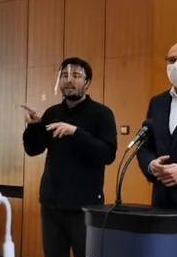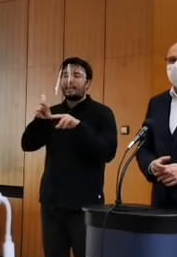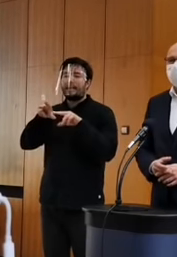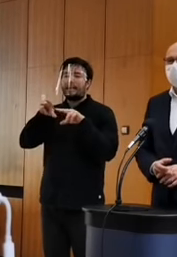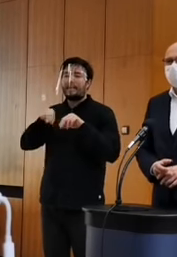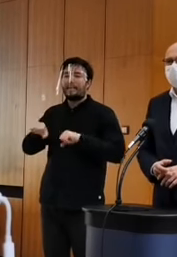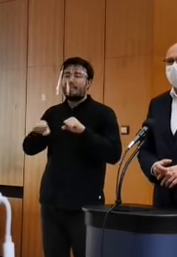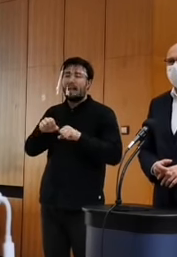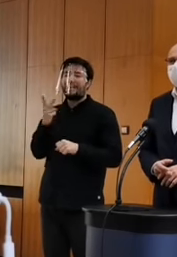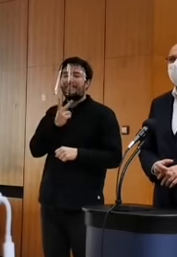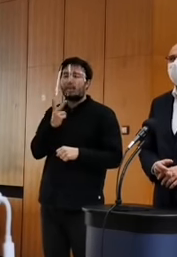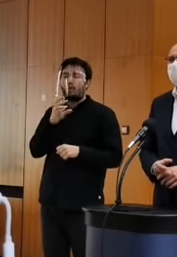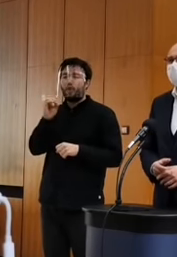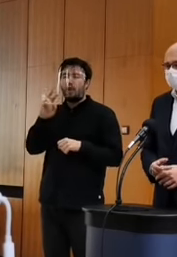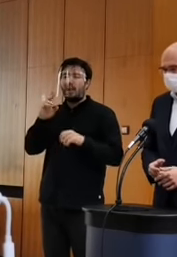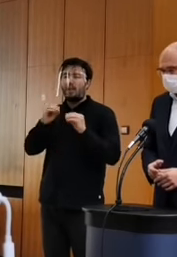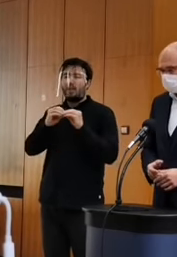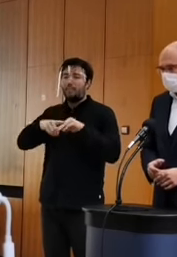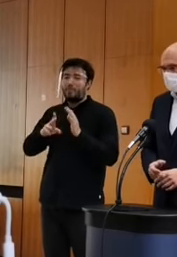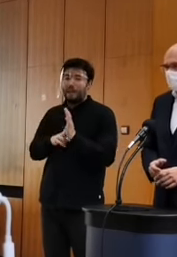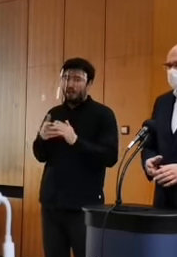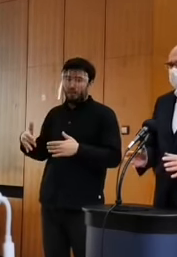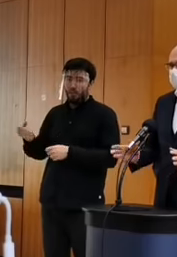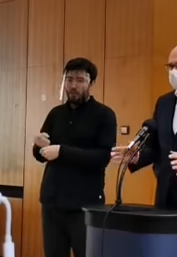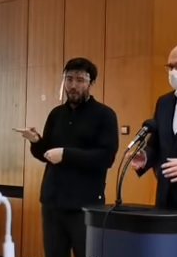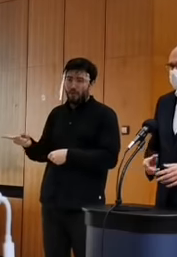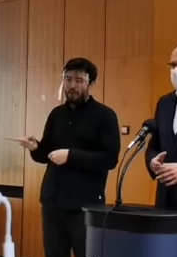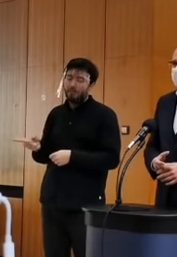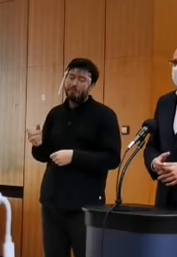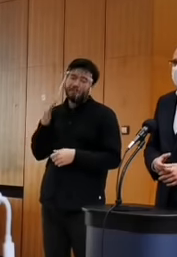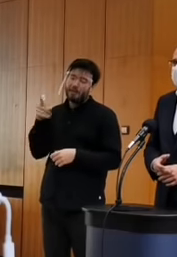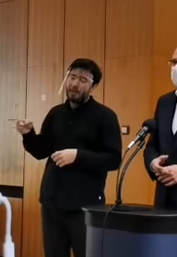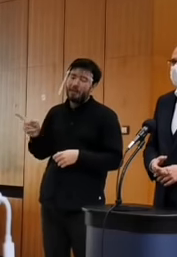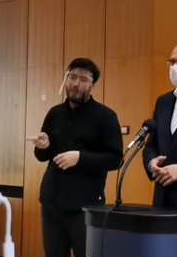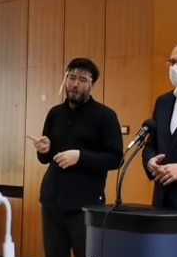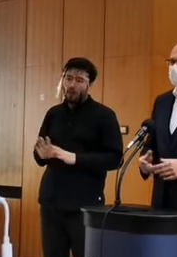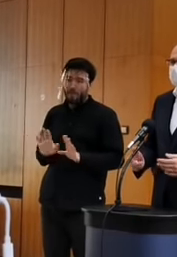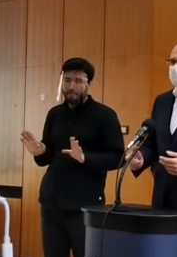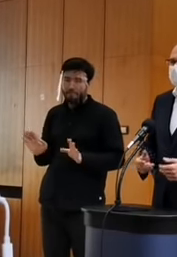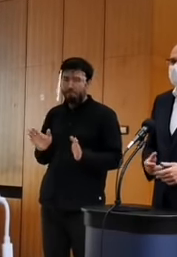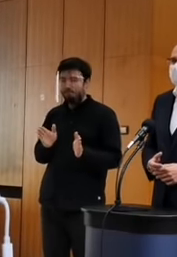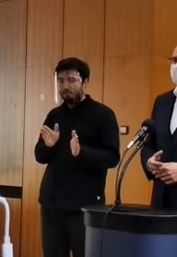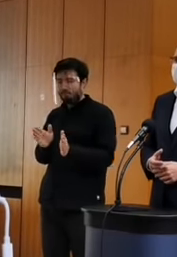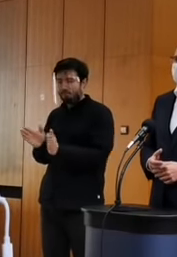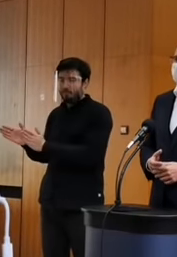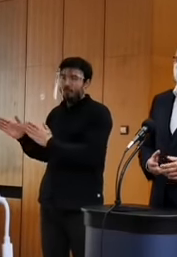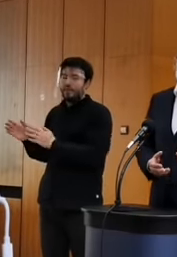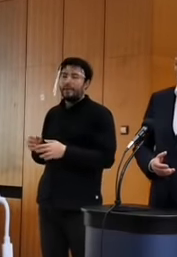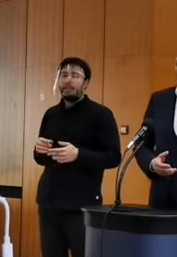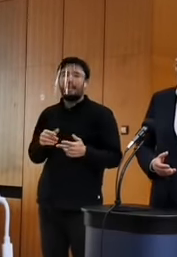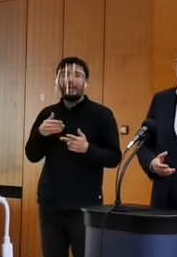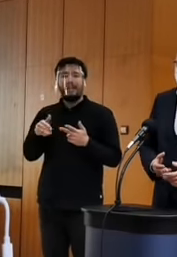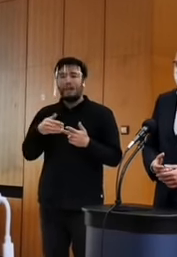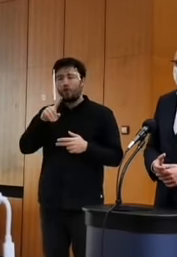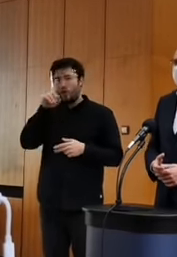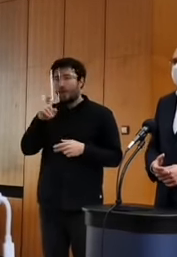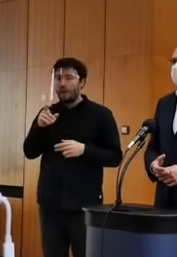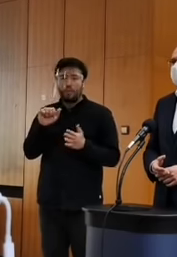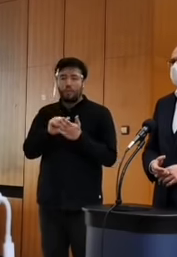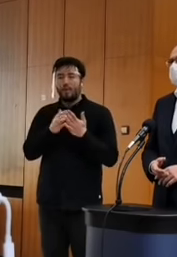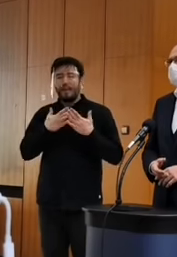že to nemalo byť. Toľko to k vakcínám, ďalšie, alebo k tomu dovozu. Ďalšie otázky vám určite rád